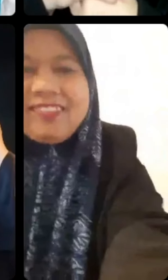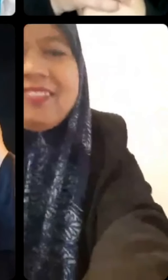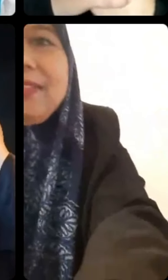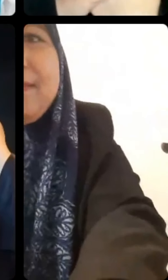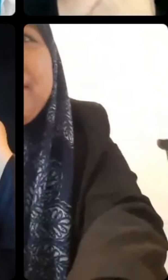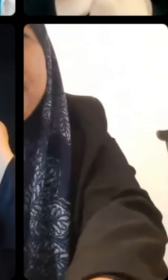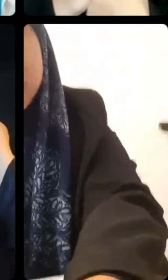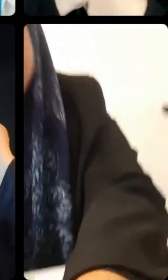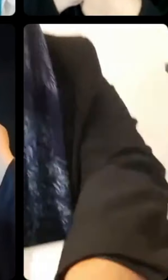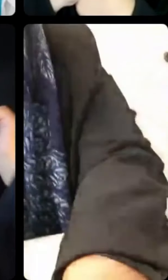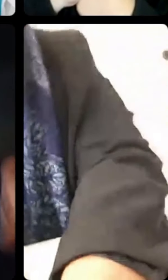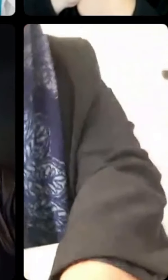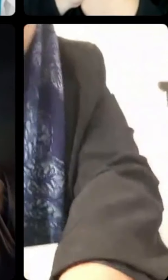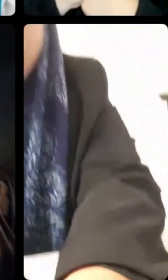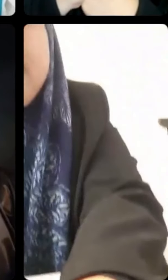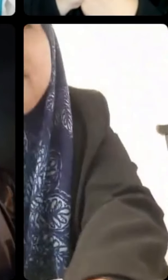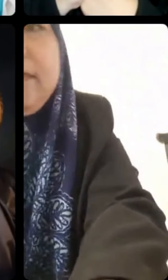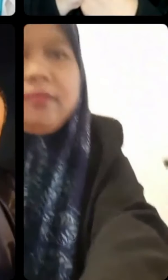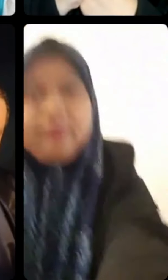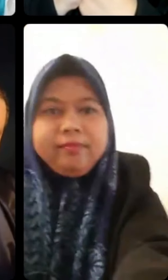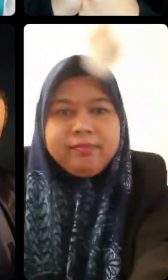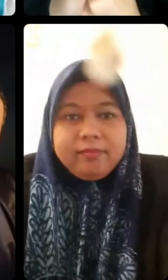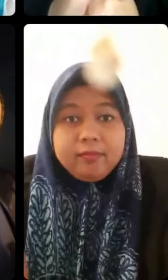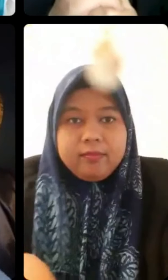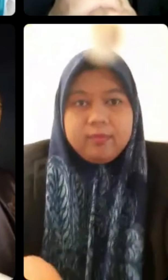Okay, viewers pun. Okay, dah 30 orang.